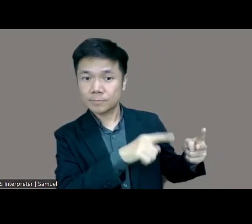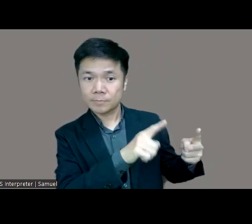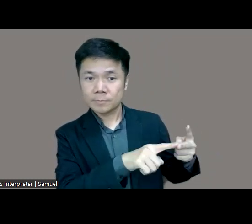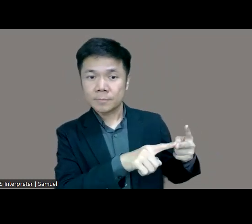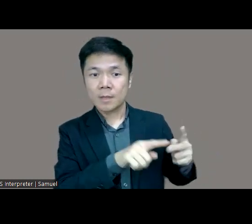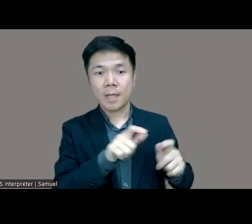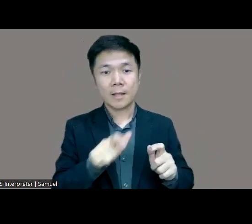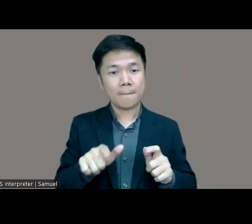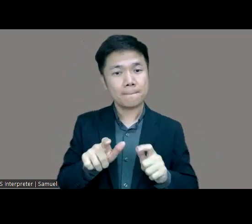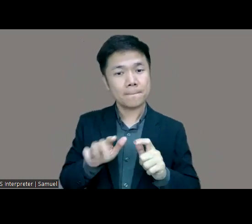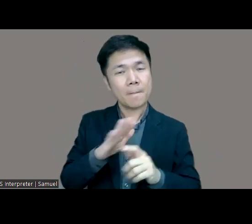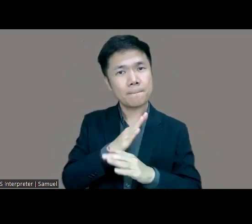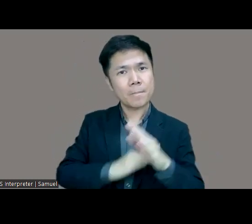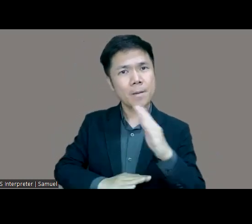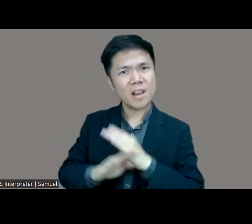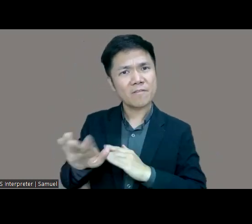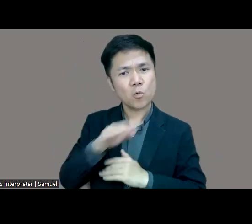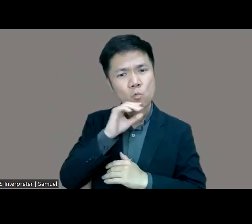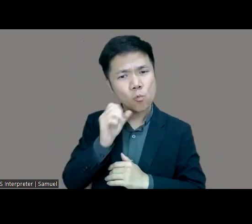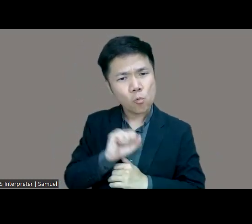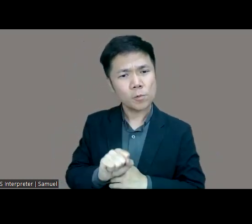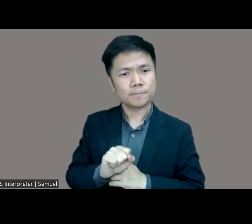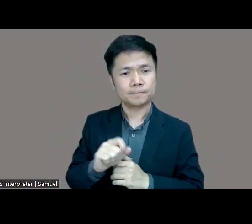des personnes avec handicap dans ce